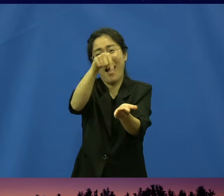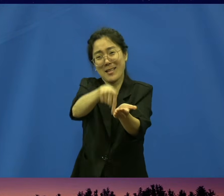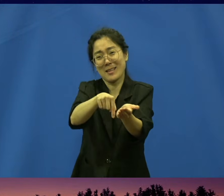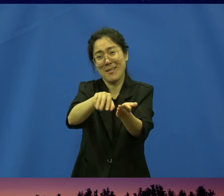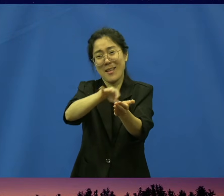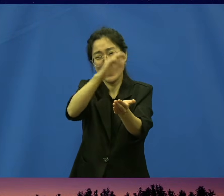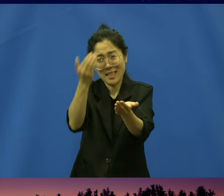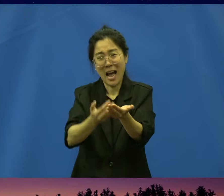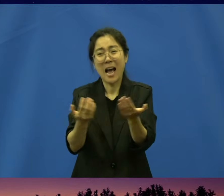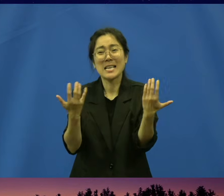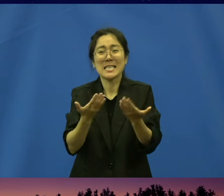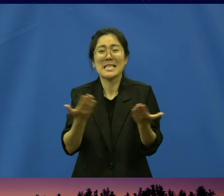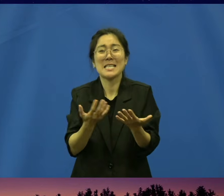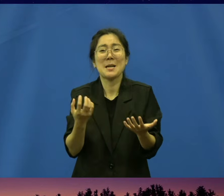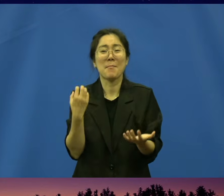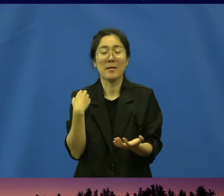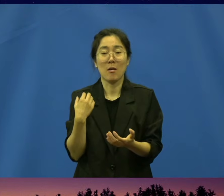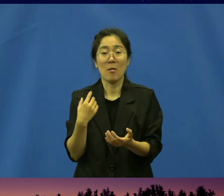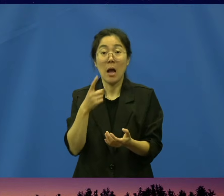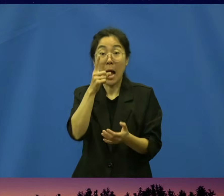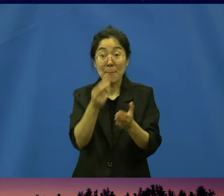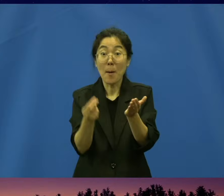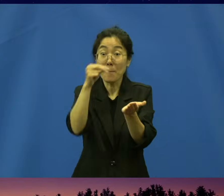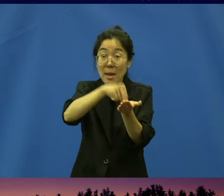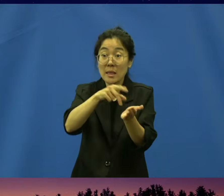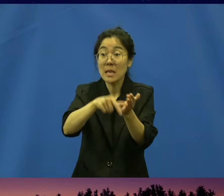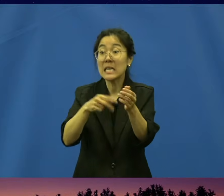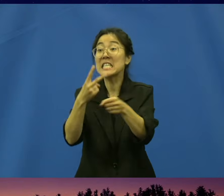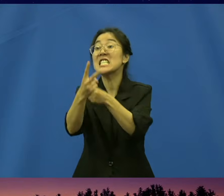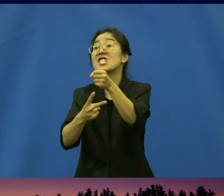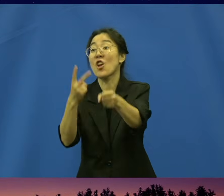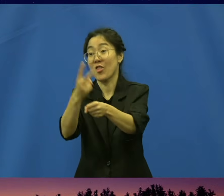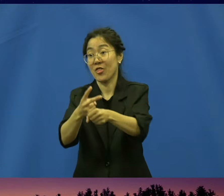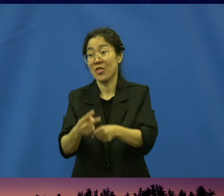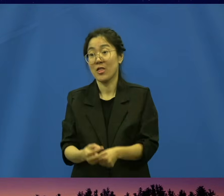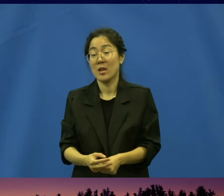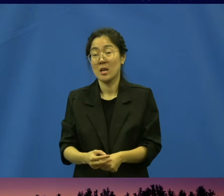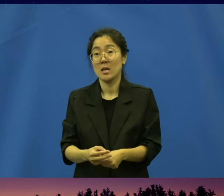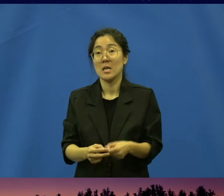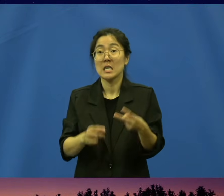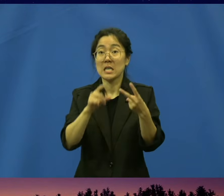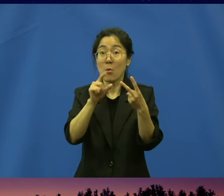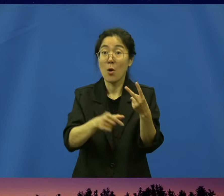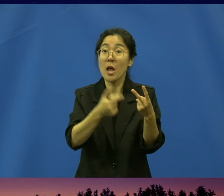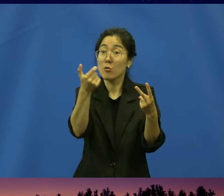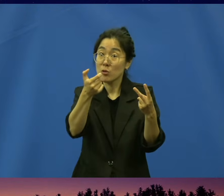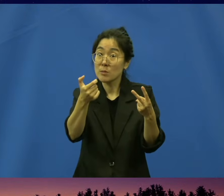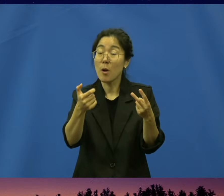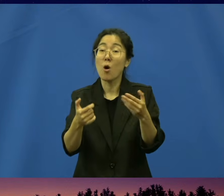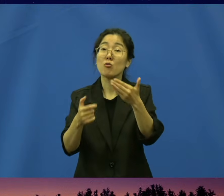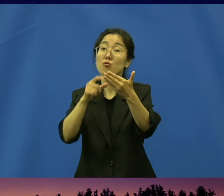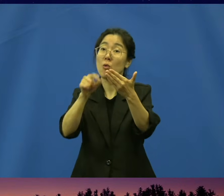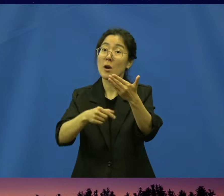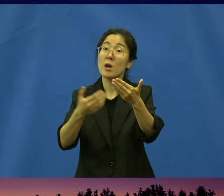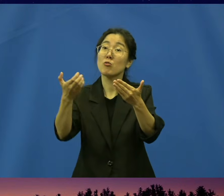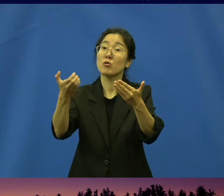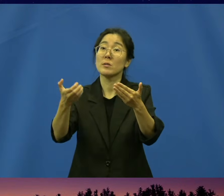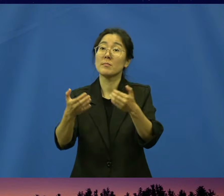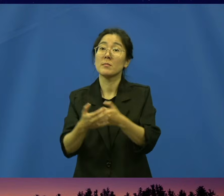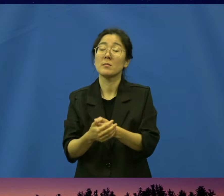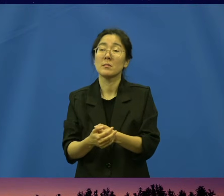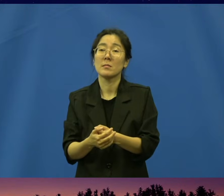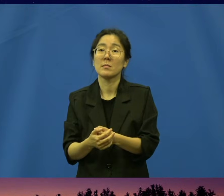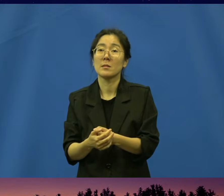대부분 2년 동안 승선하기 때문에 2월에 60명, 9월에 90명을 해서 1년의 절반의